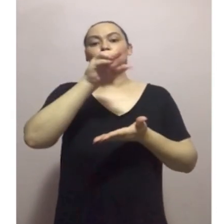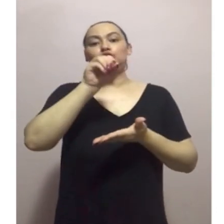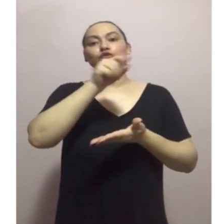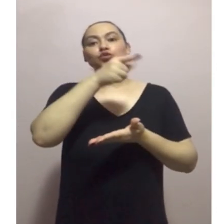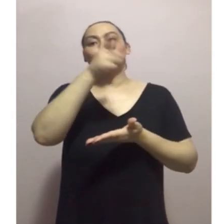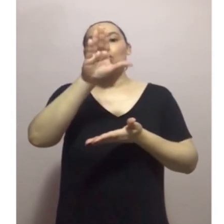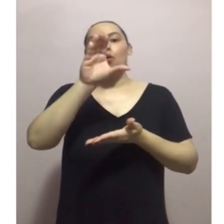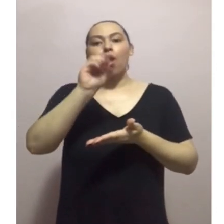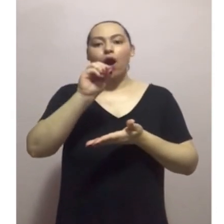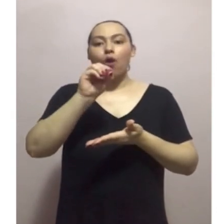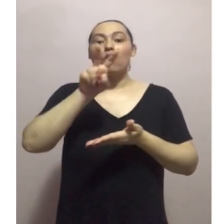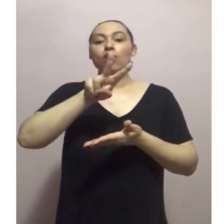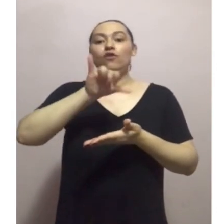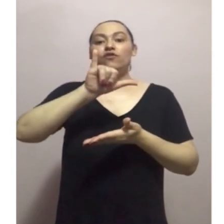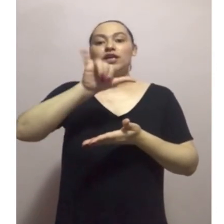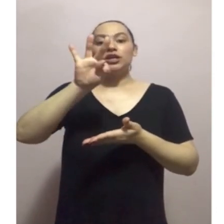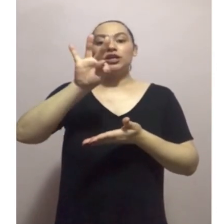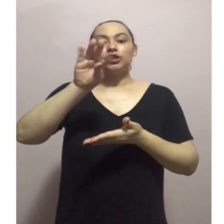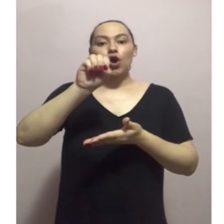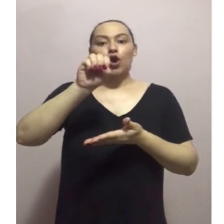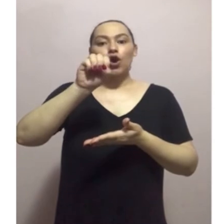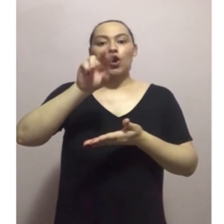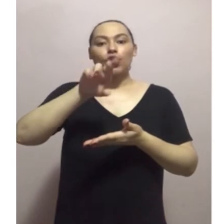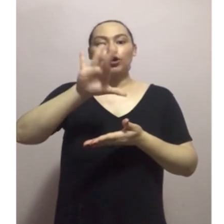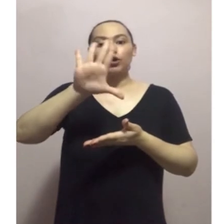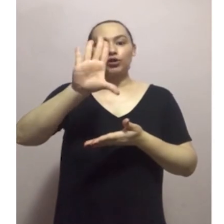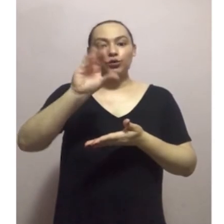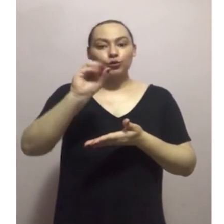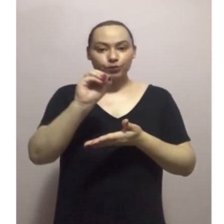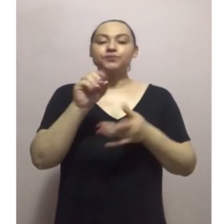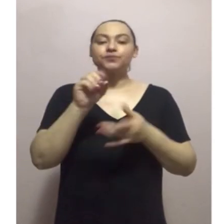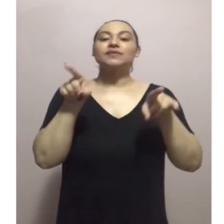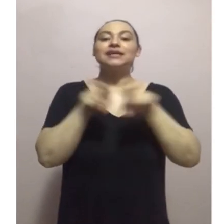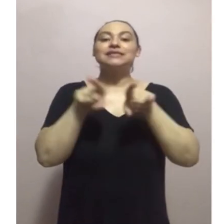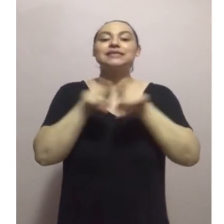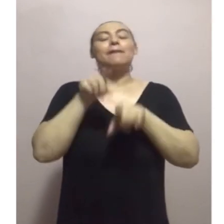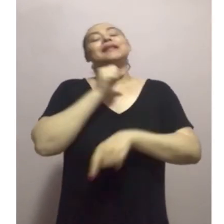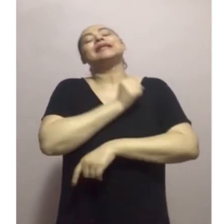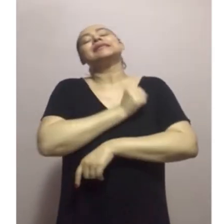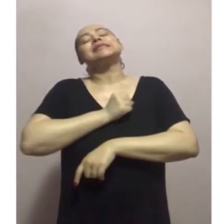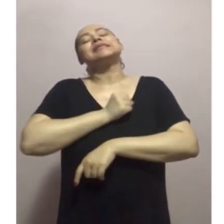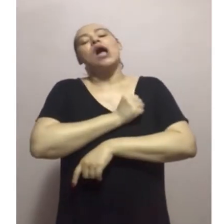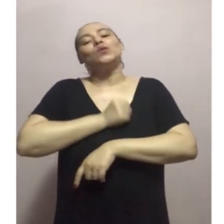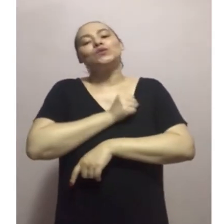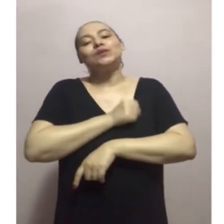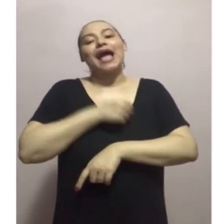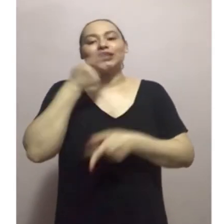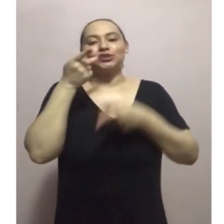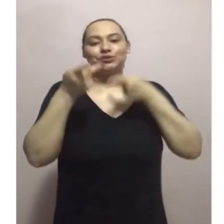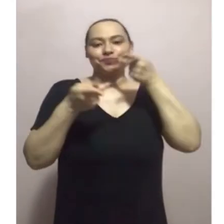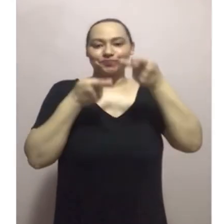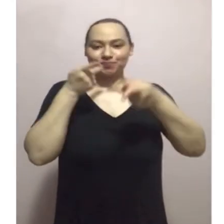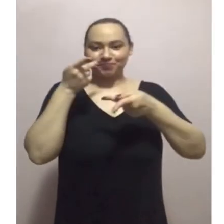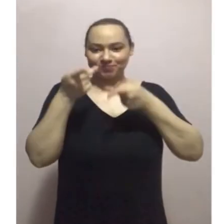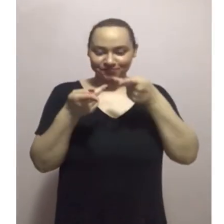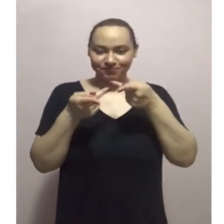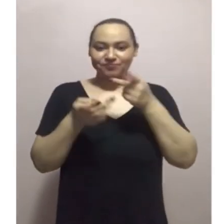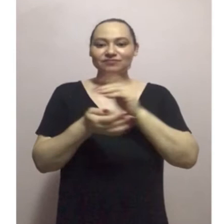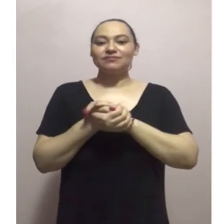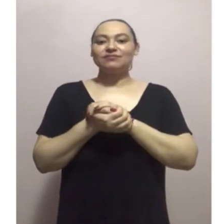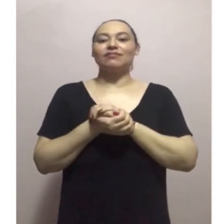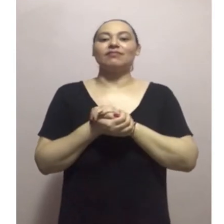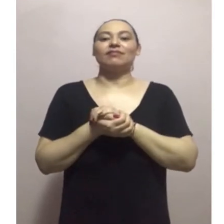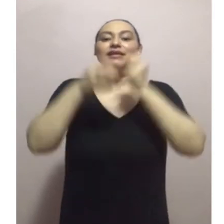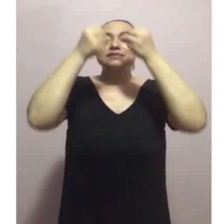Vitório, que é um ator mirim que a gente revelou no Teatro em Movimento, falando do seguinte, da saudade de ir para o